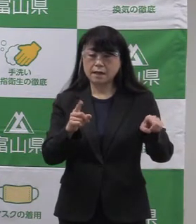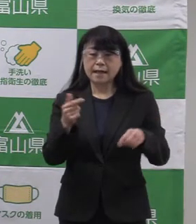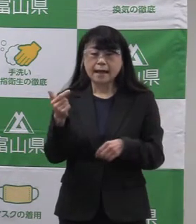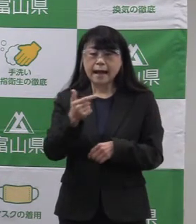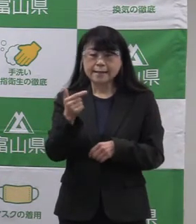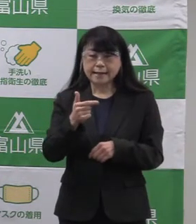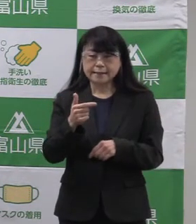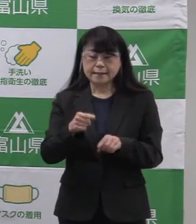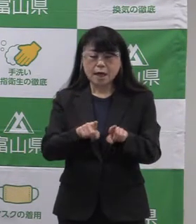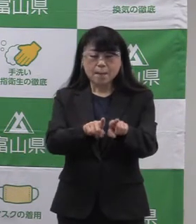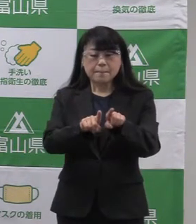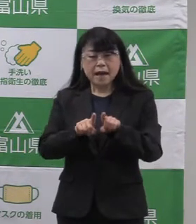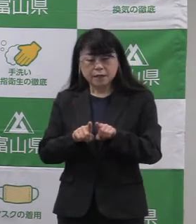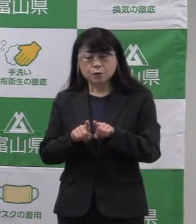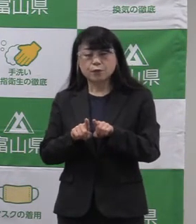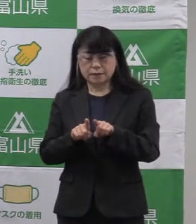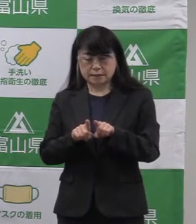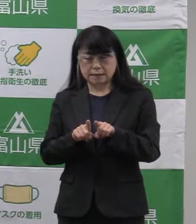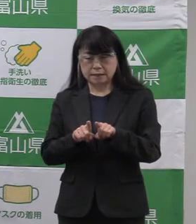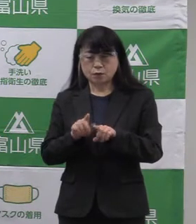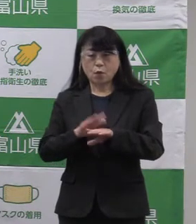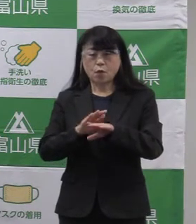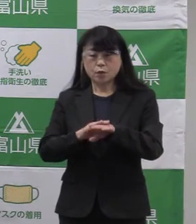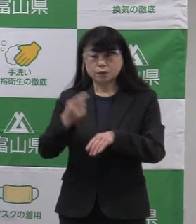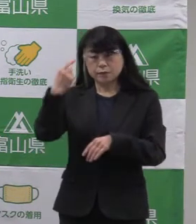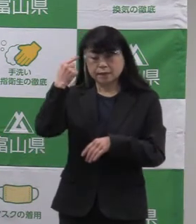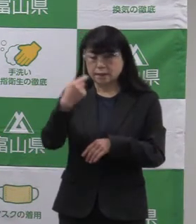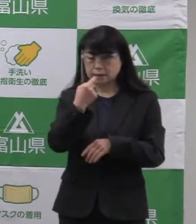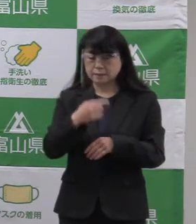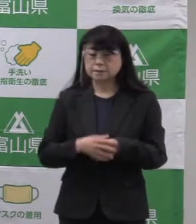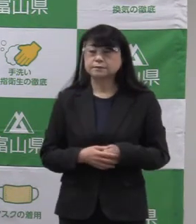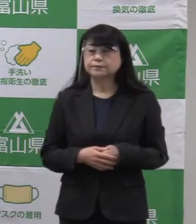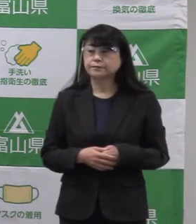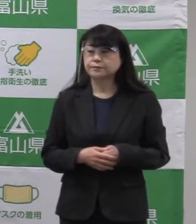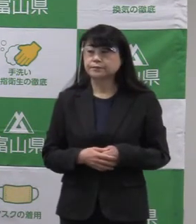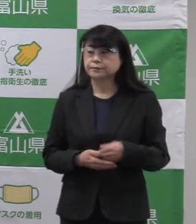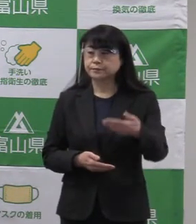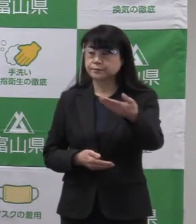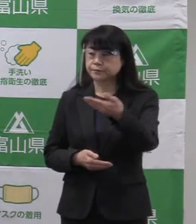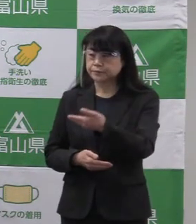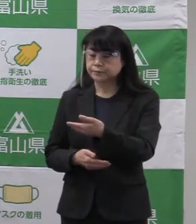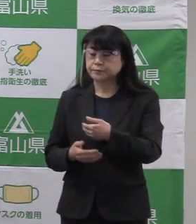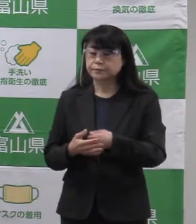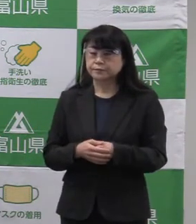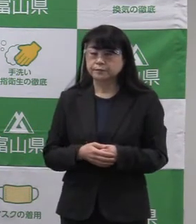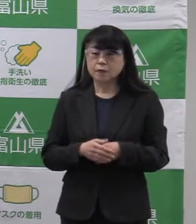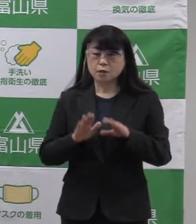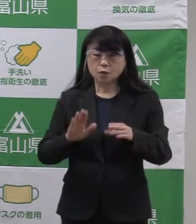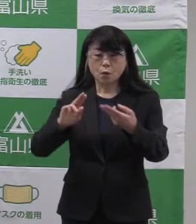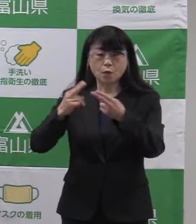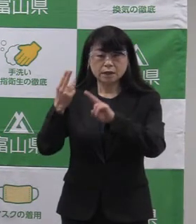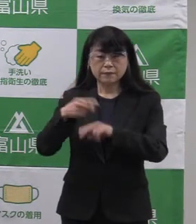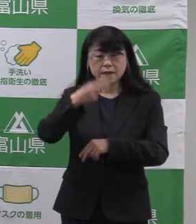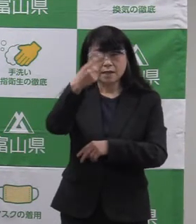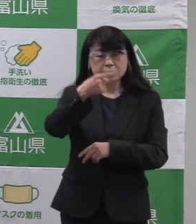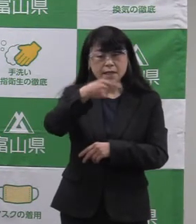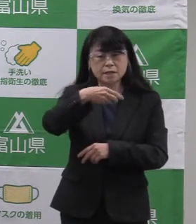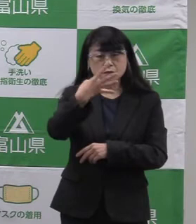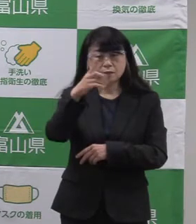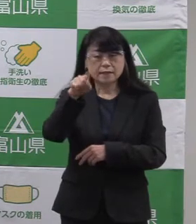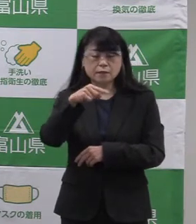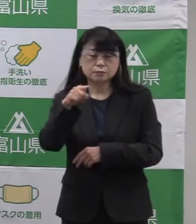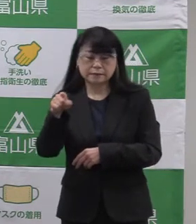早い前倒しのことと我々は理解をしています。 それと今日沖縄では1400人ほど